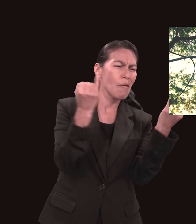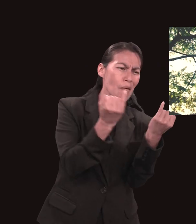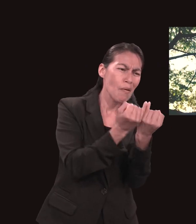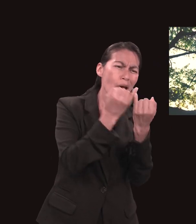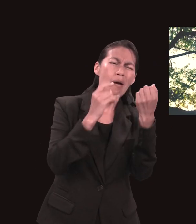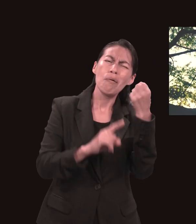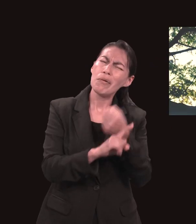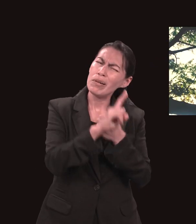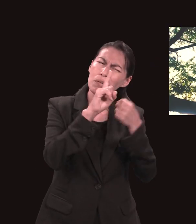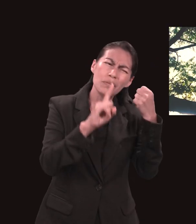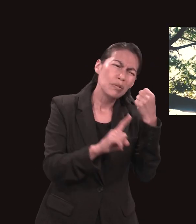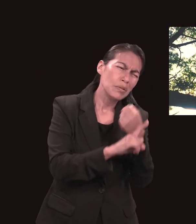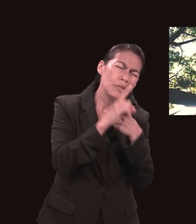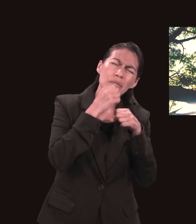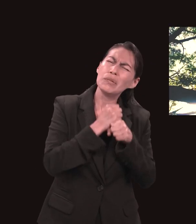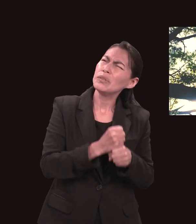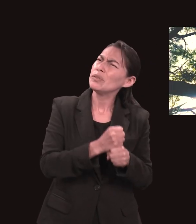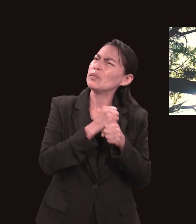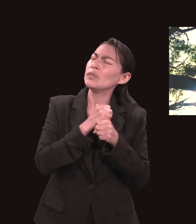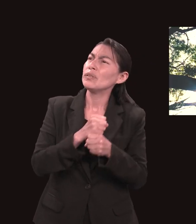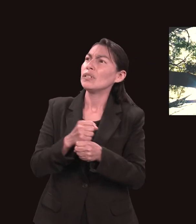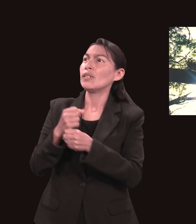sol saldrá